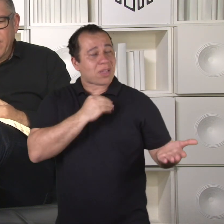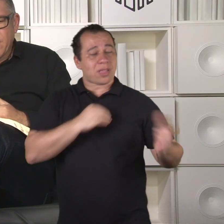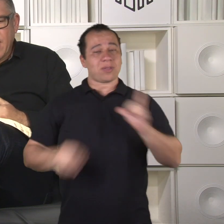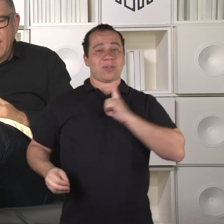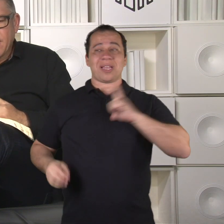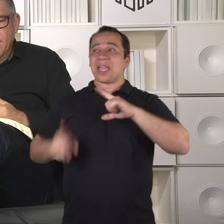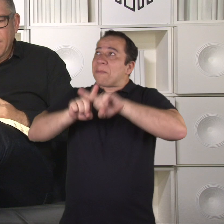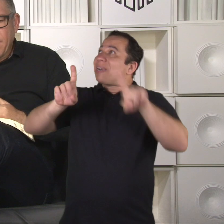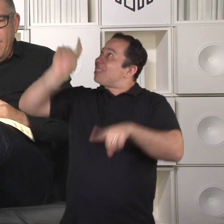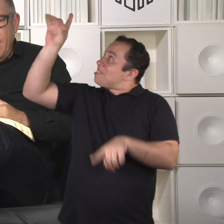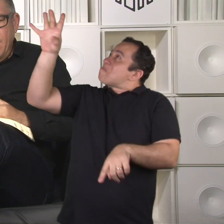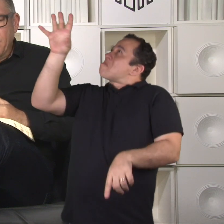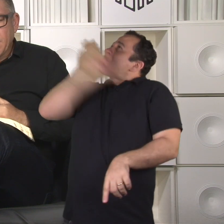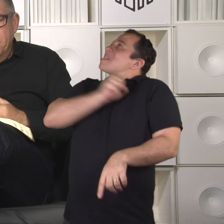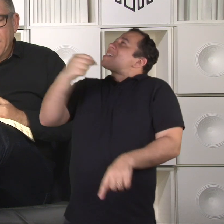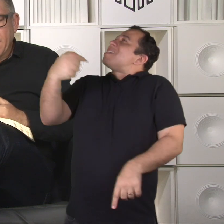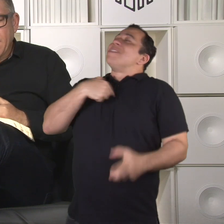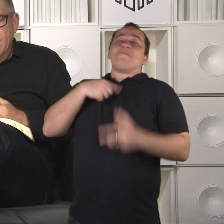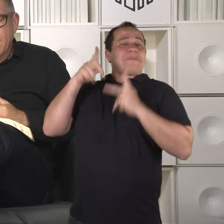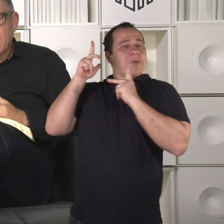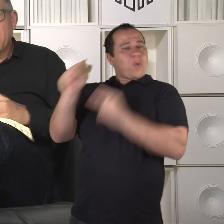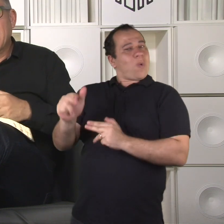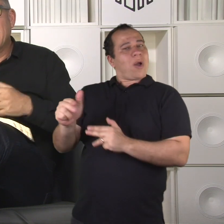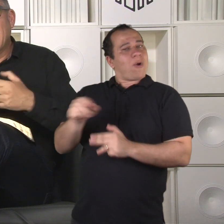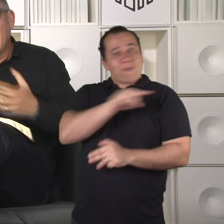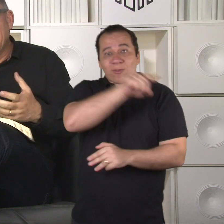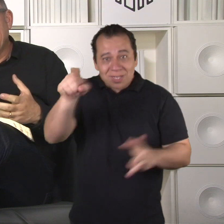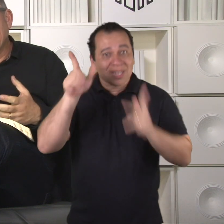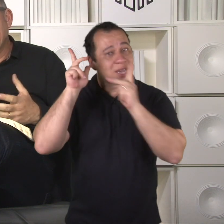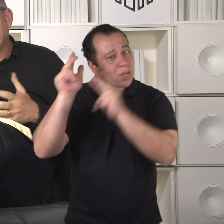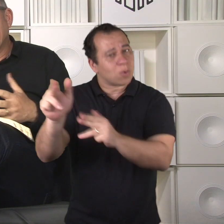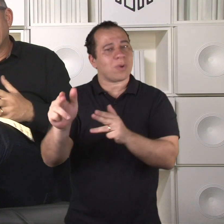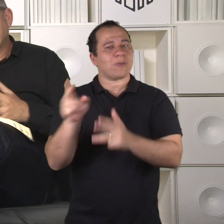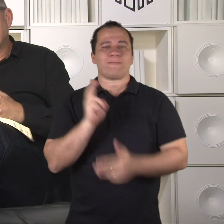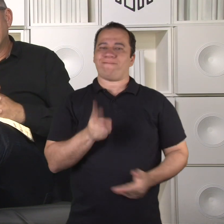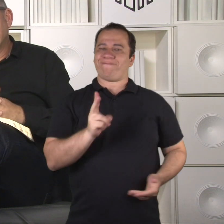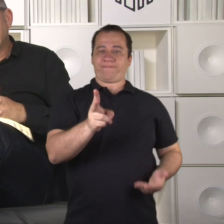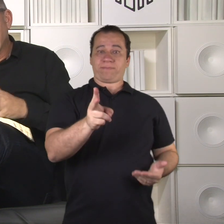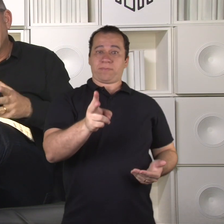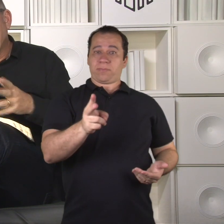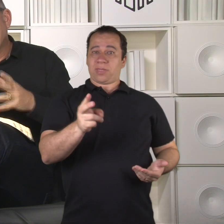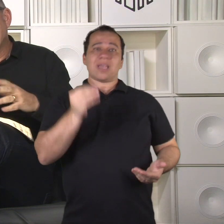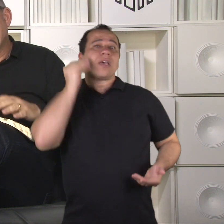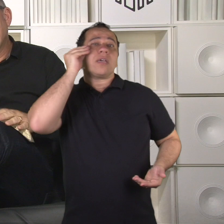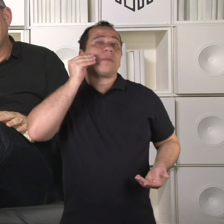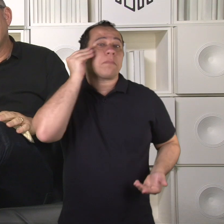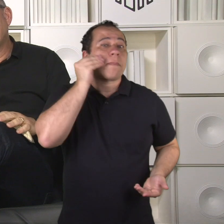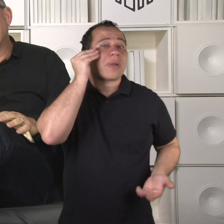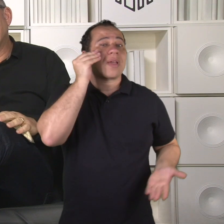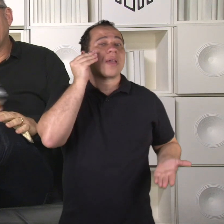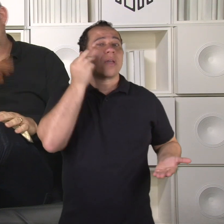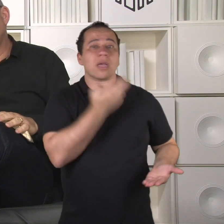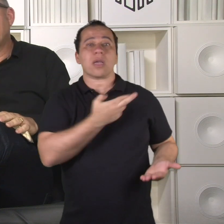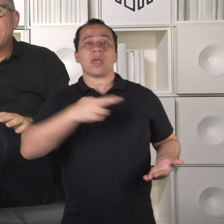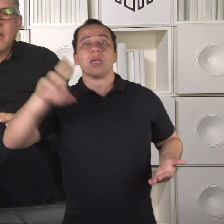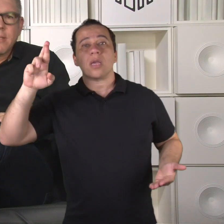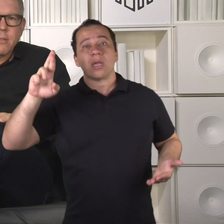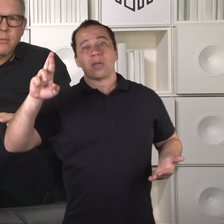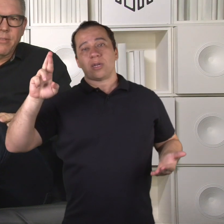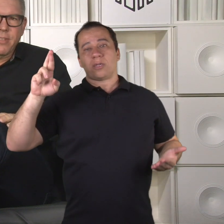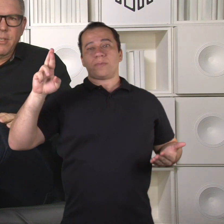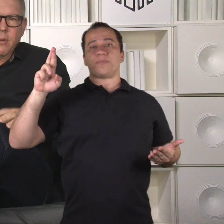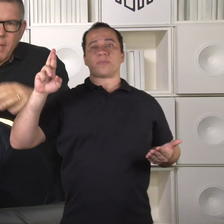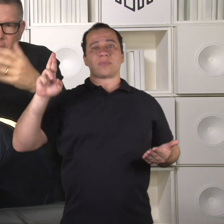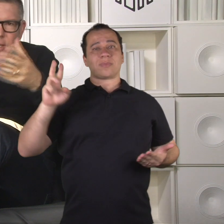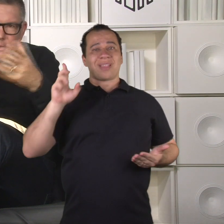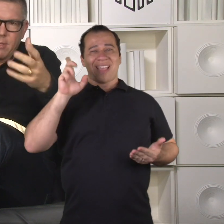do Evangelho, ela é uma experiência de liberdade ou o próprio Evangelho virou uma nova lei de Moisés na